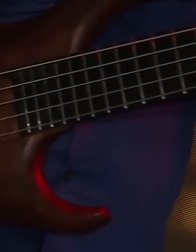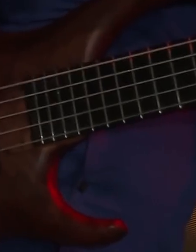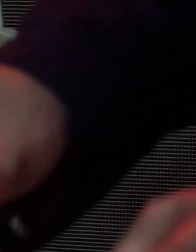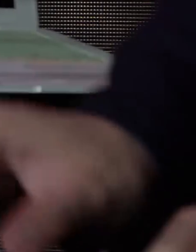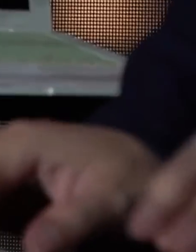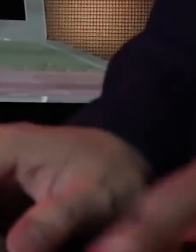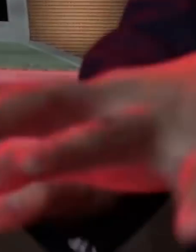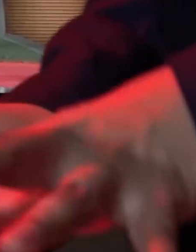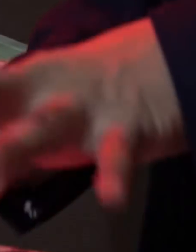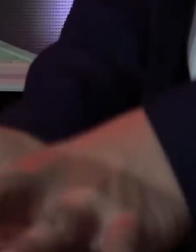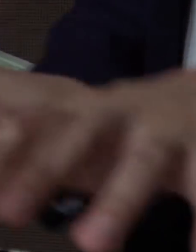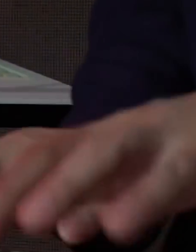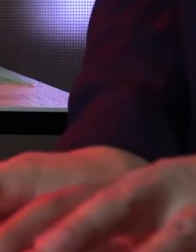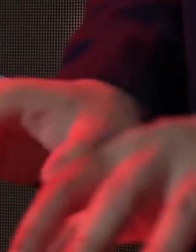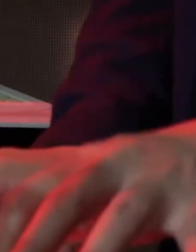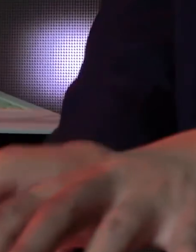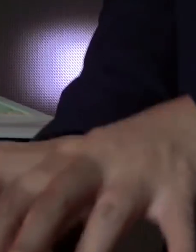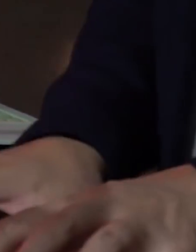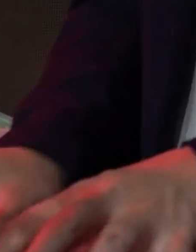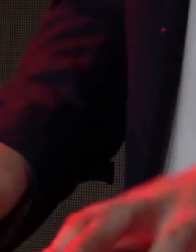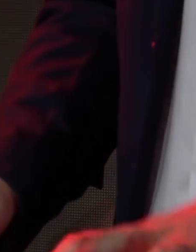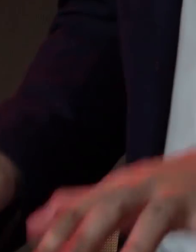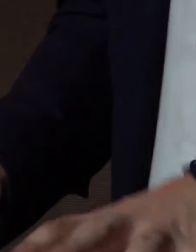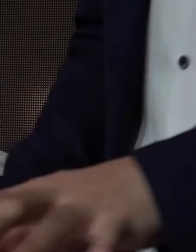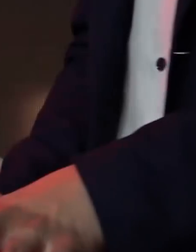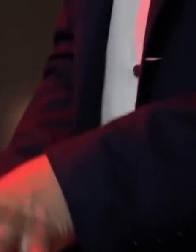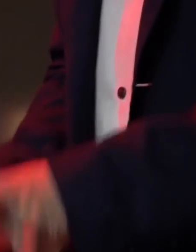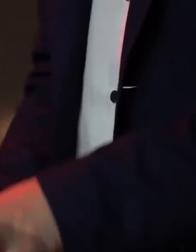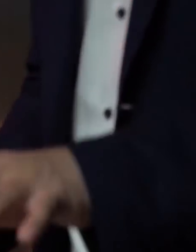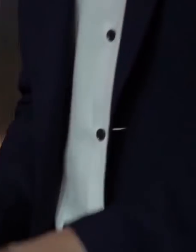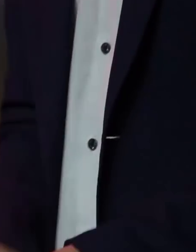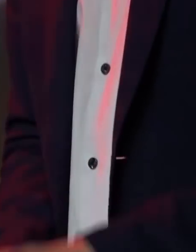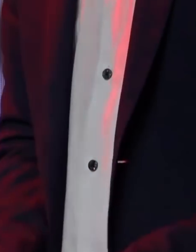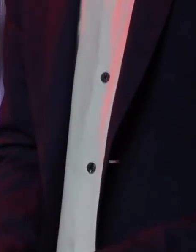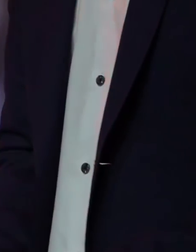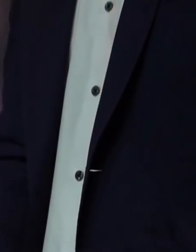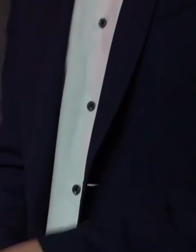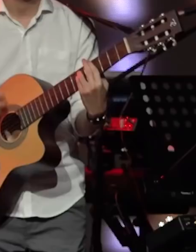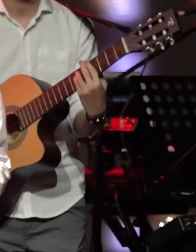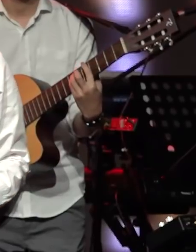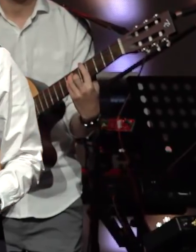yang bernafas, biar segala yang bernafas,